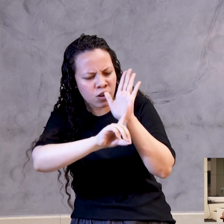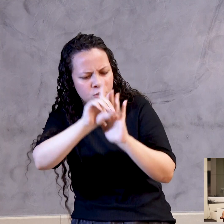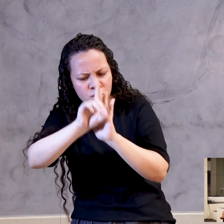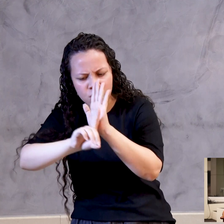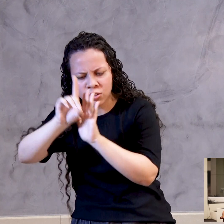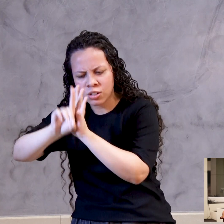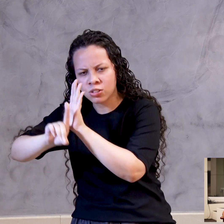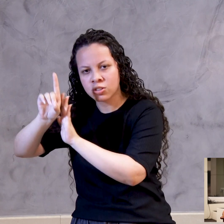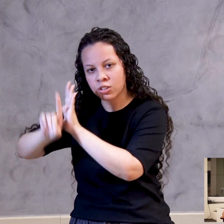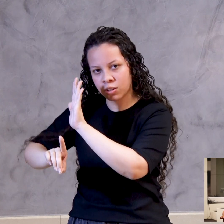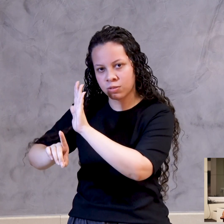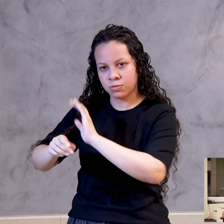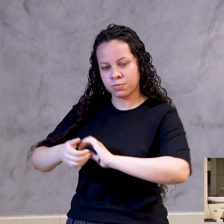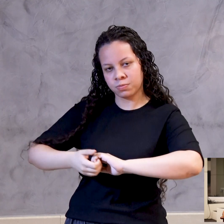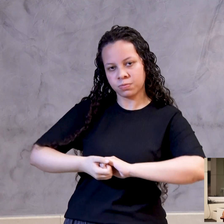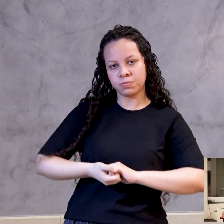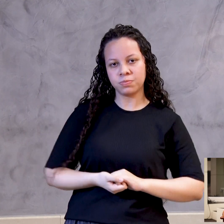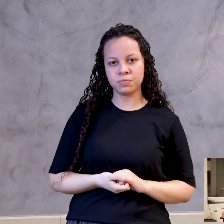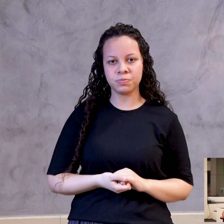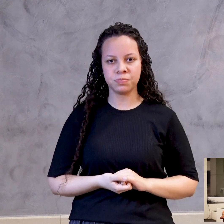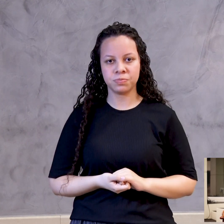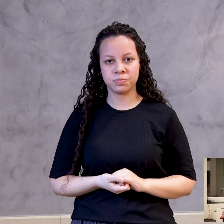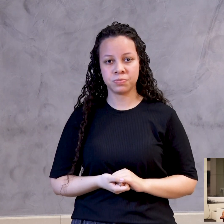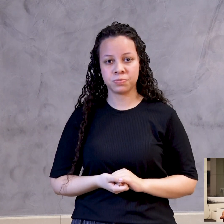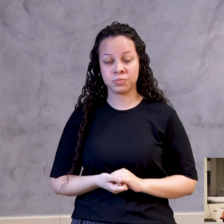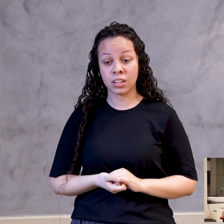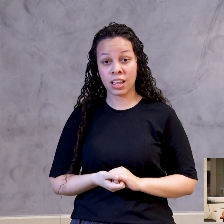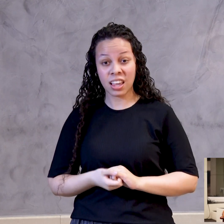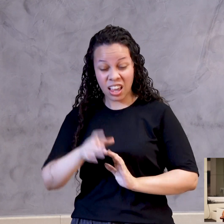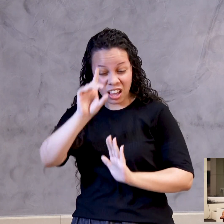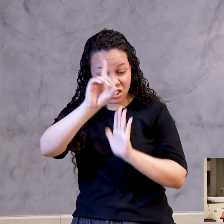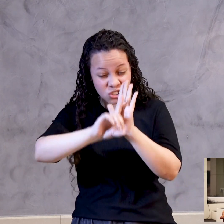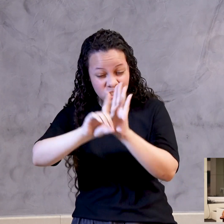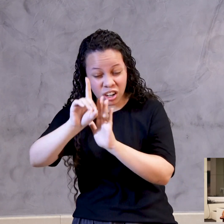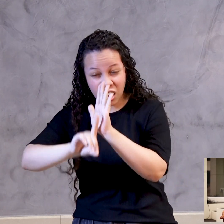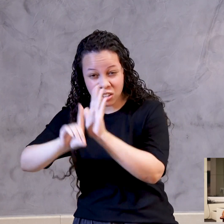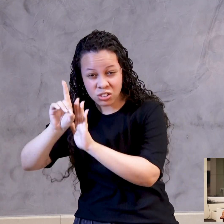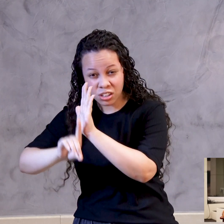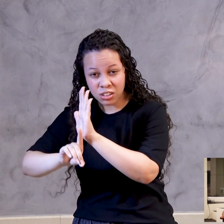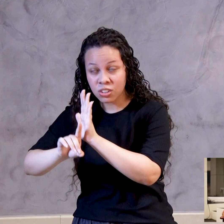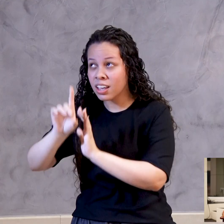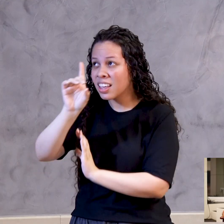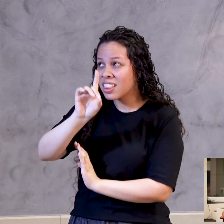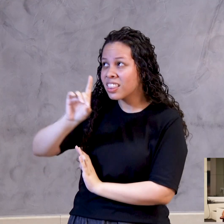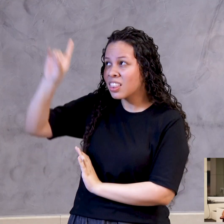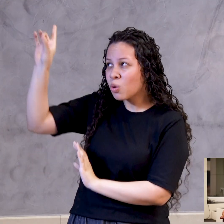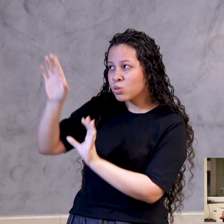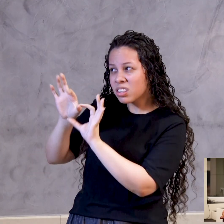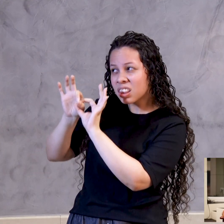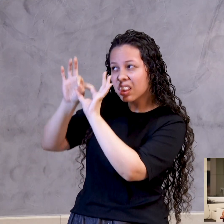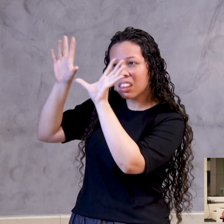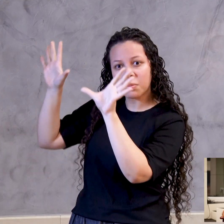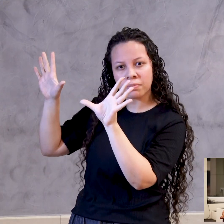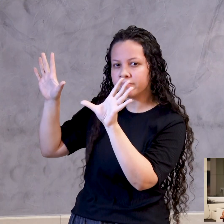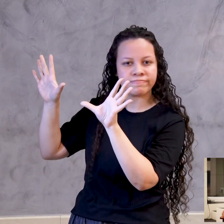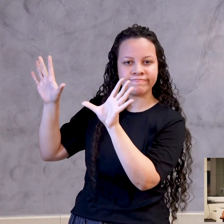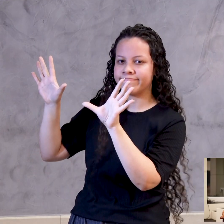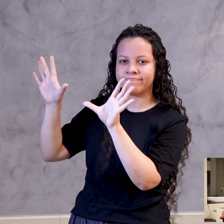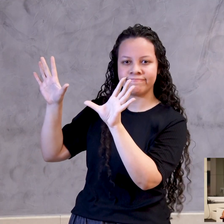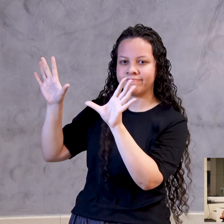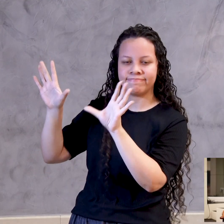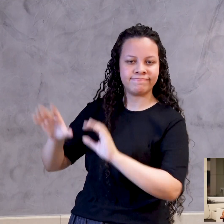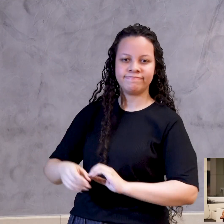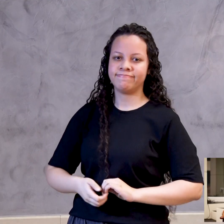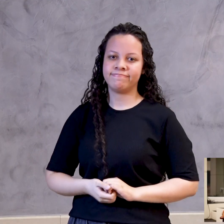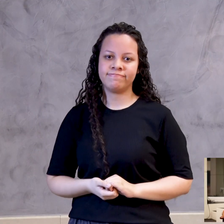direitos e muitos direitos não dados por Deus. Eu